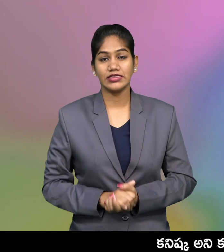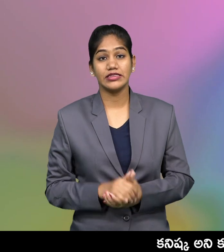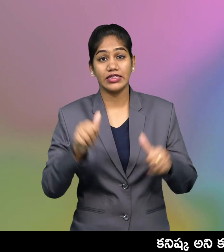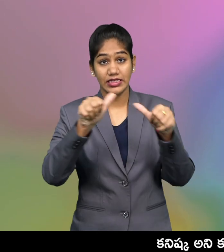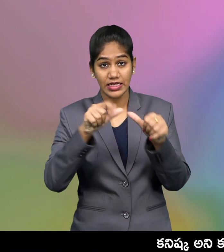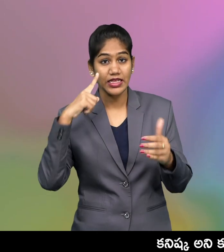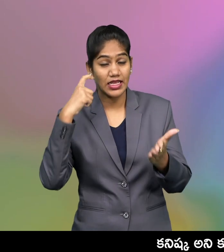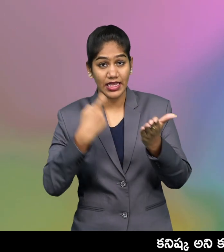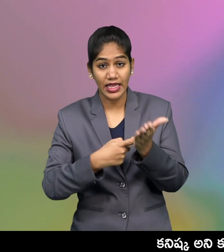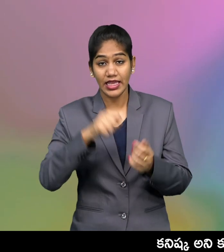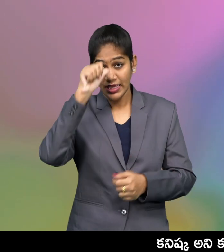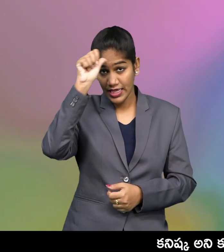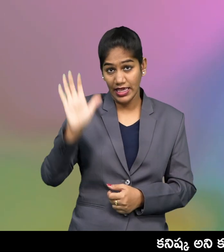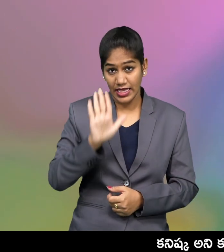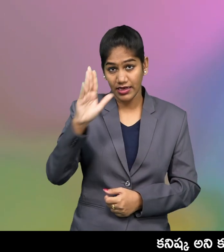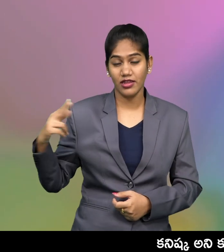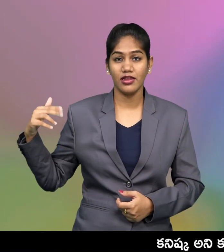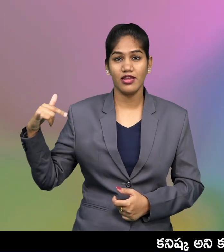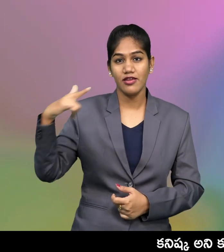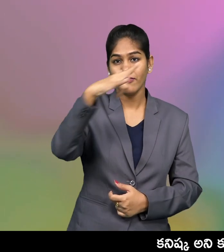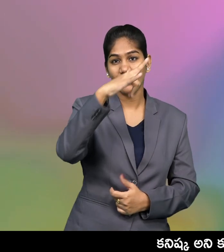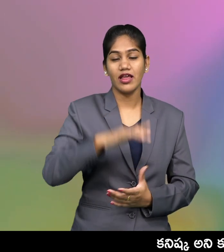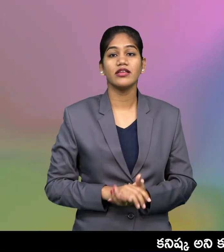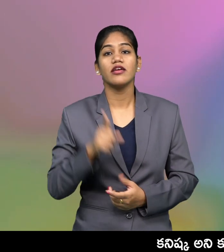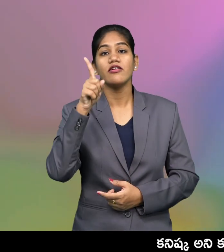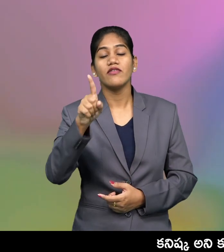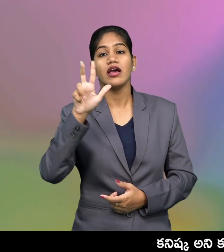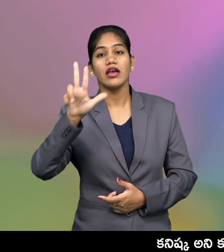కనిష్క అని కూడా పిలువబడే ఎయిర్ ఇండియా ఫ్లైట్ 182